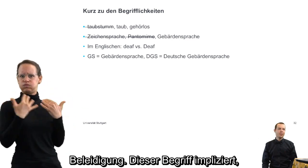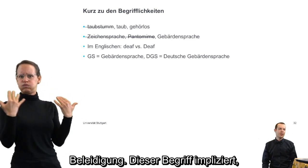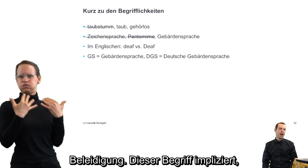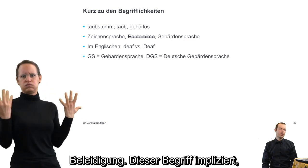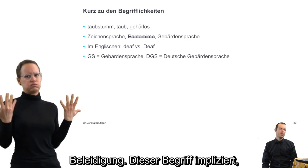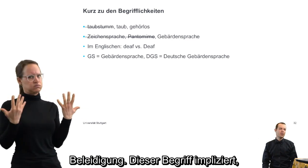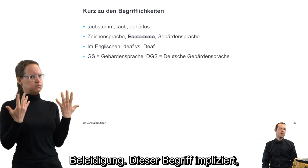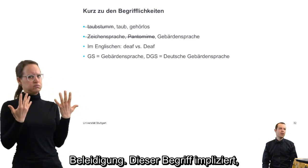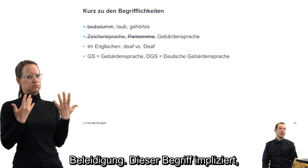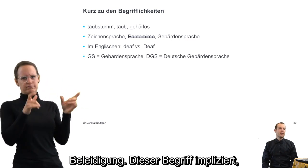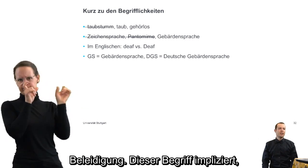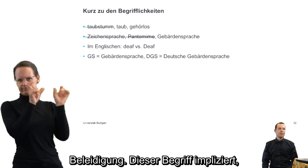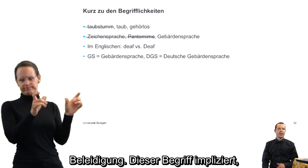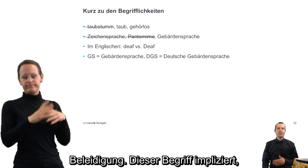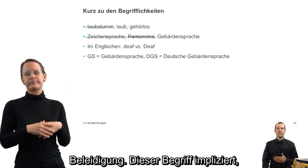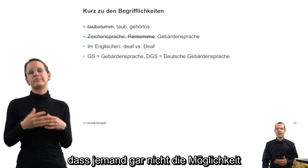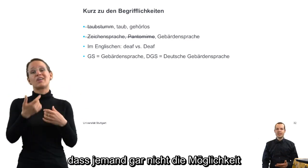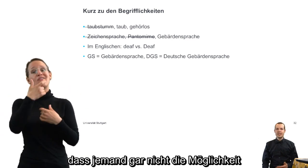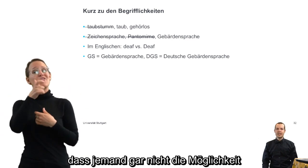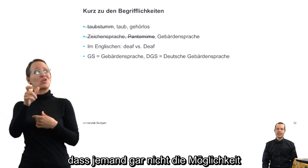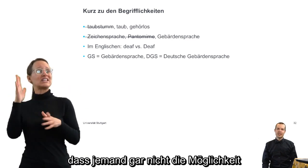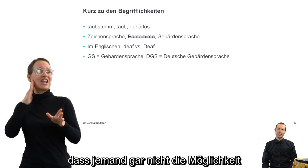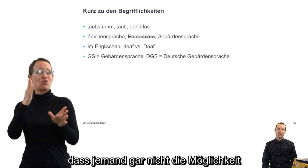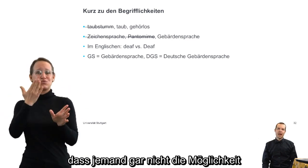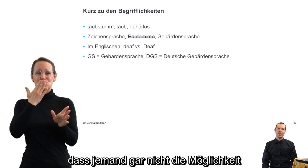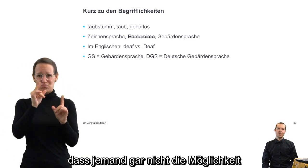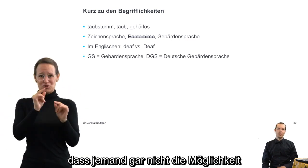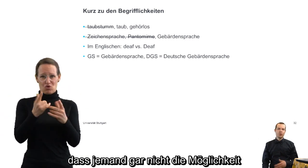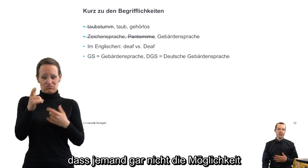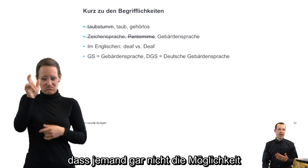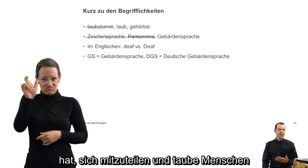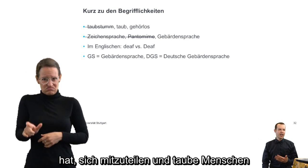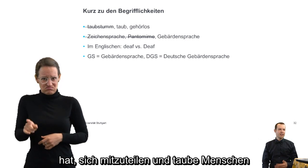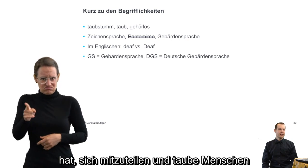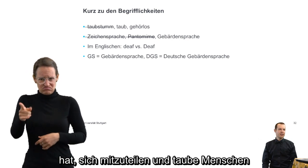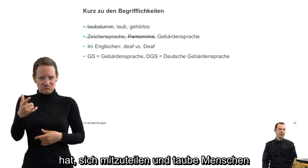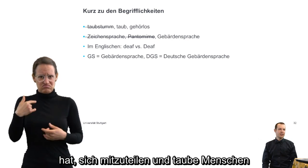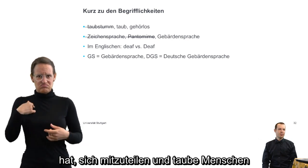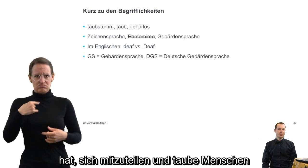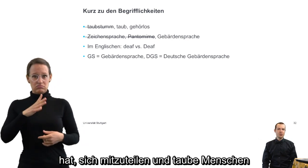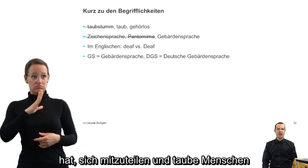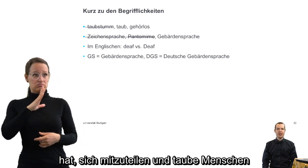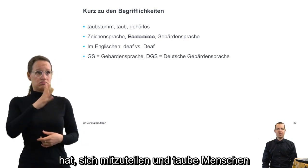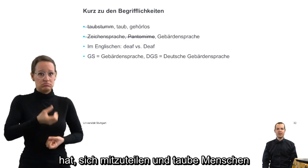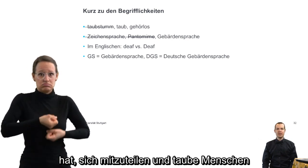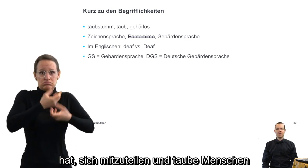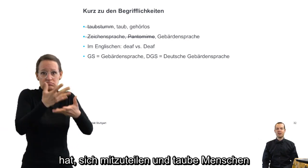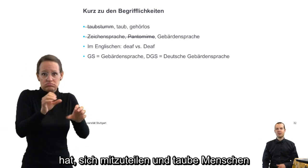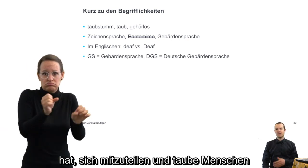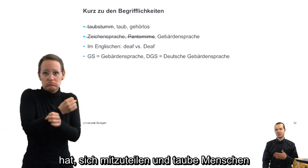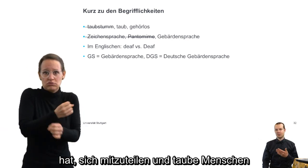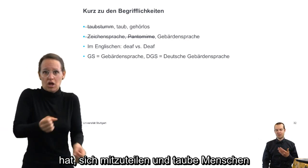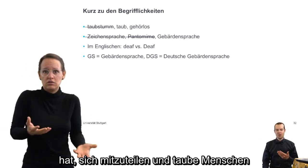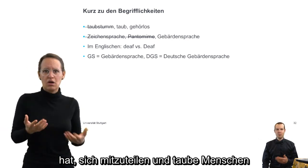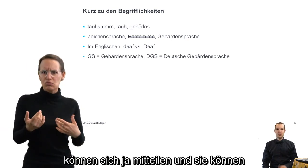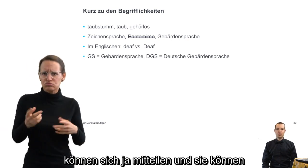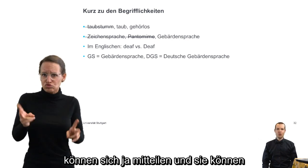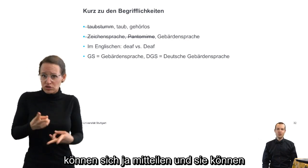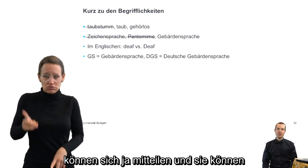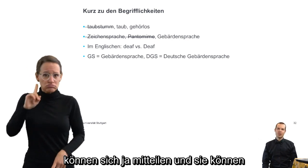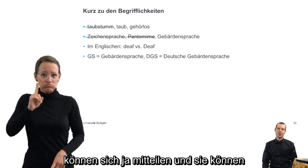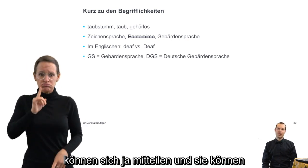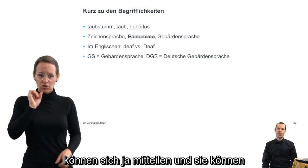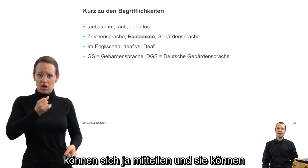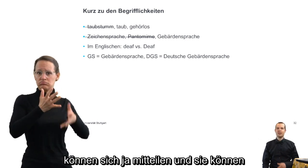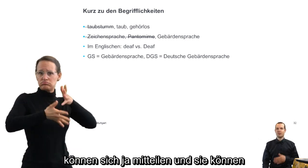sehr starke Beleidigung. Dieser Begriff impliziert, dass jemand gar nicht die Möglichkeit hat, sich mitzuteilen und taube Menschen